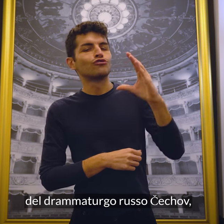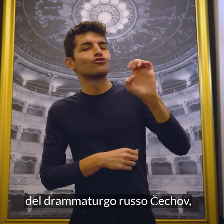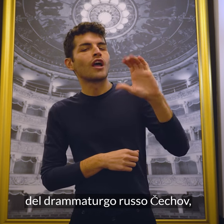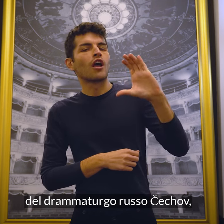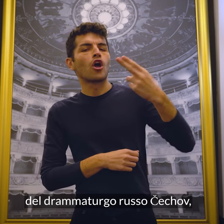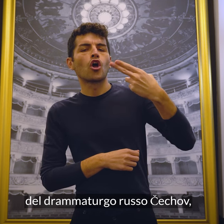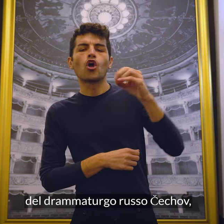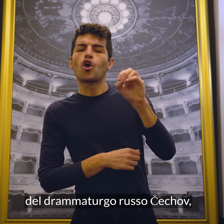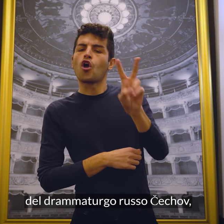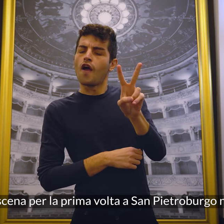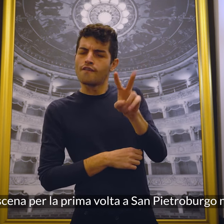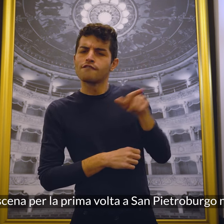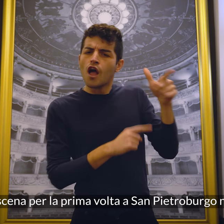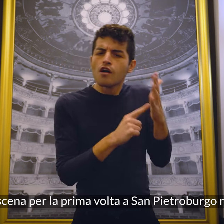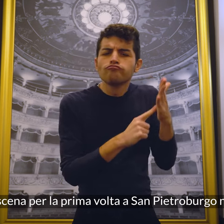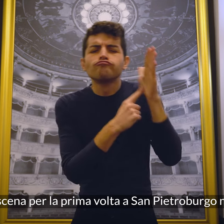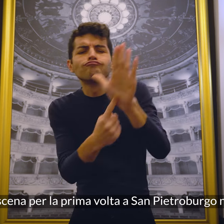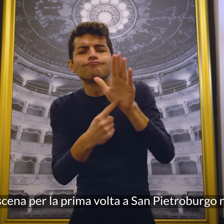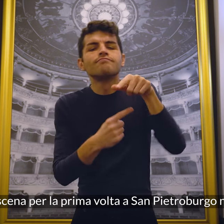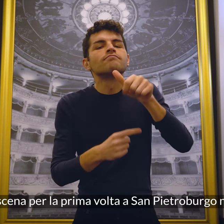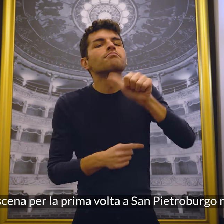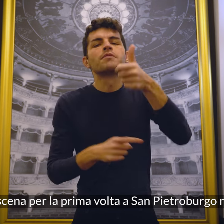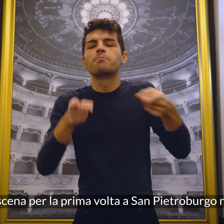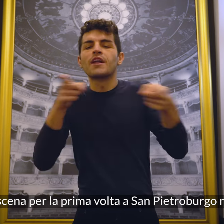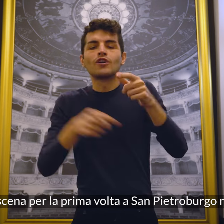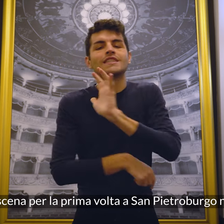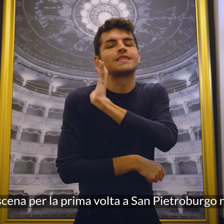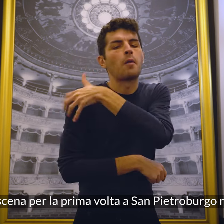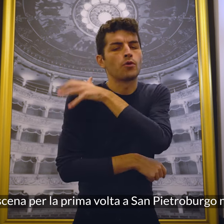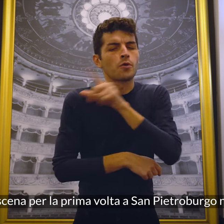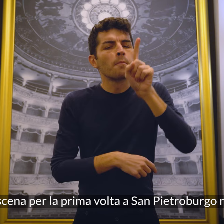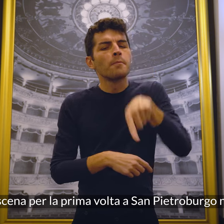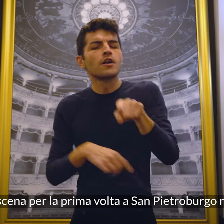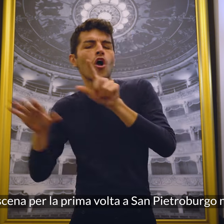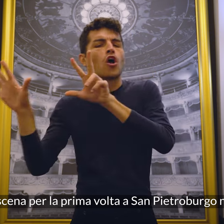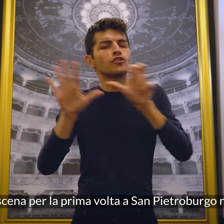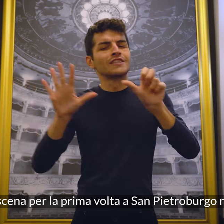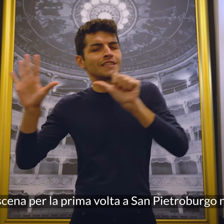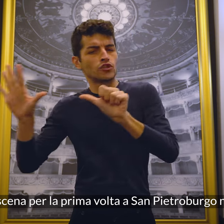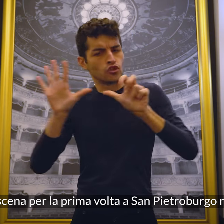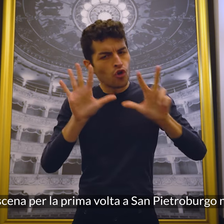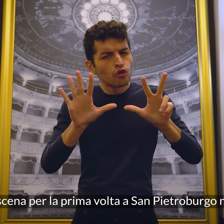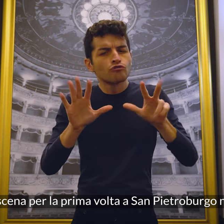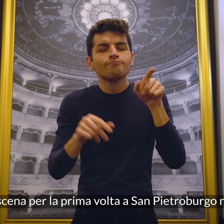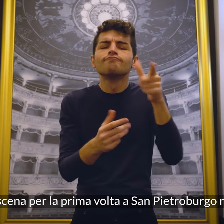Russo Cechov messo in scena per la prima volta a San Pietroburgo nel 1896